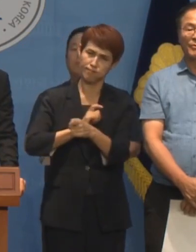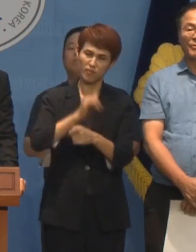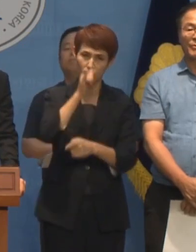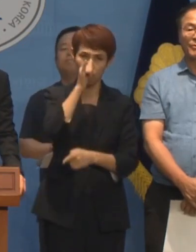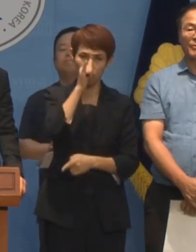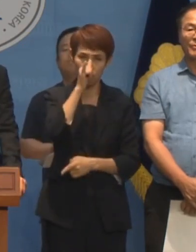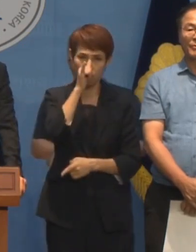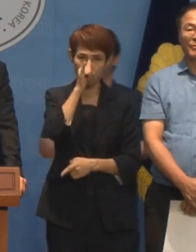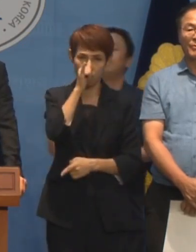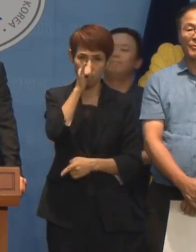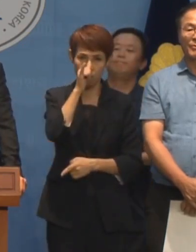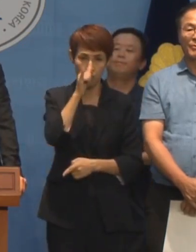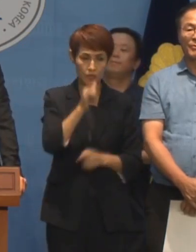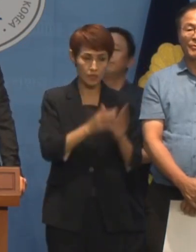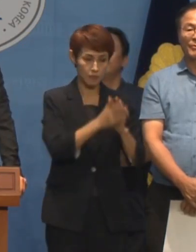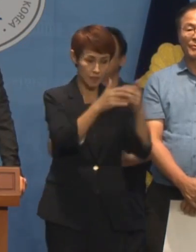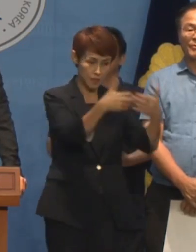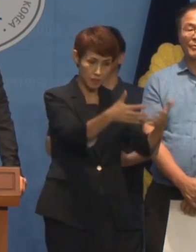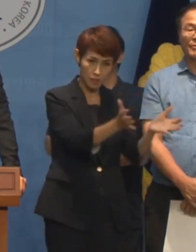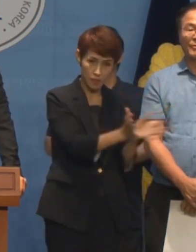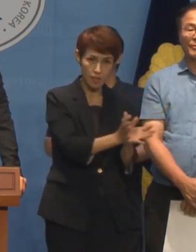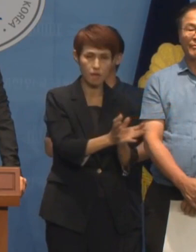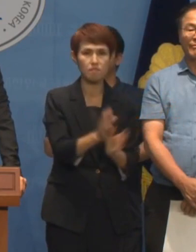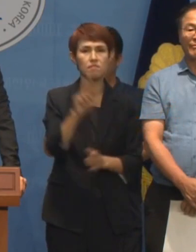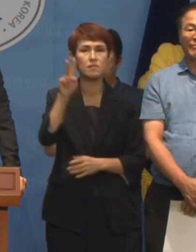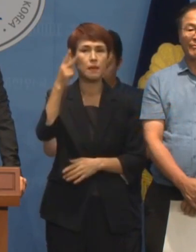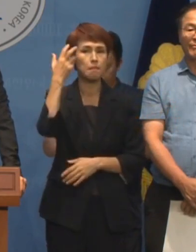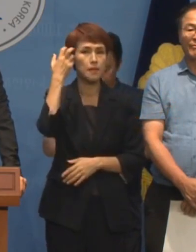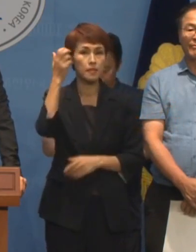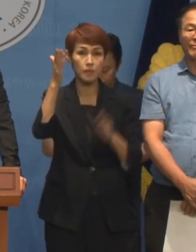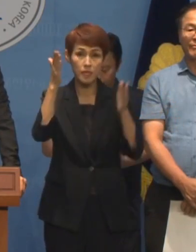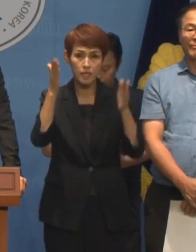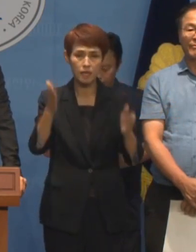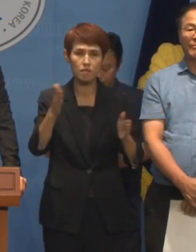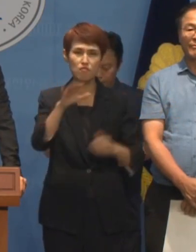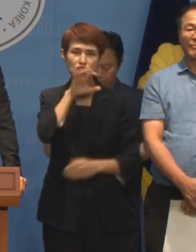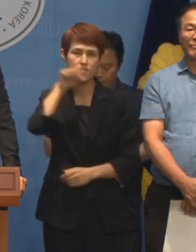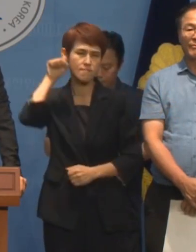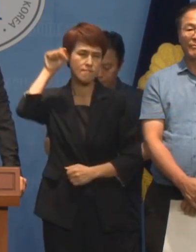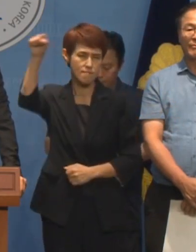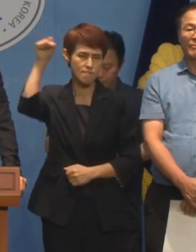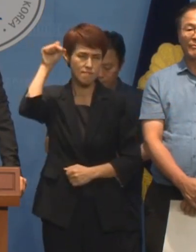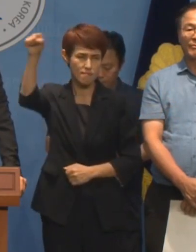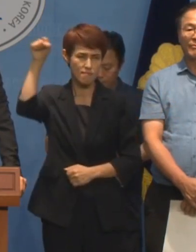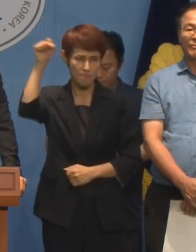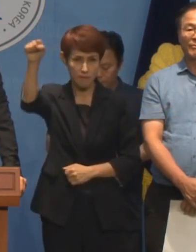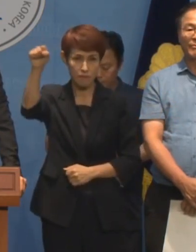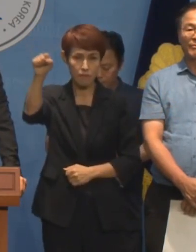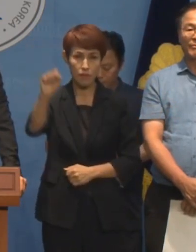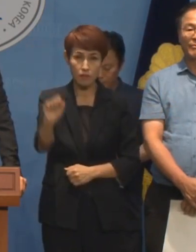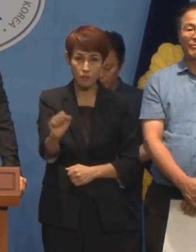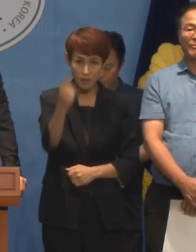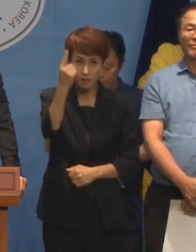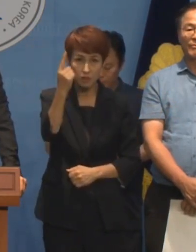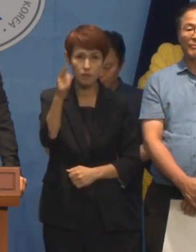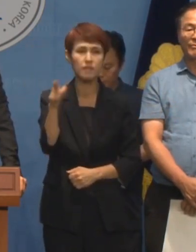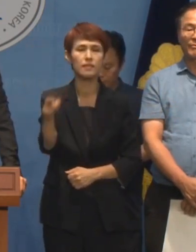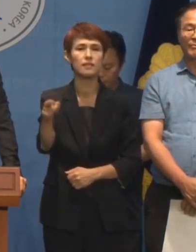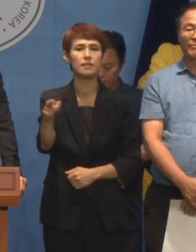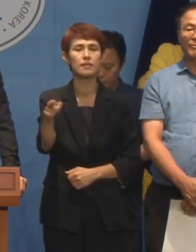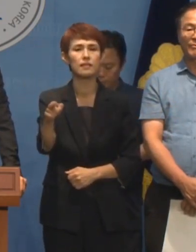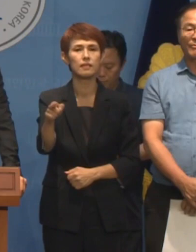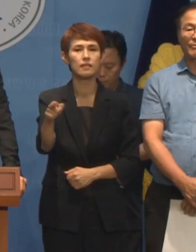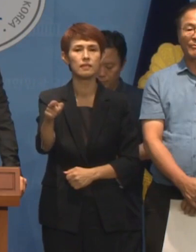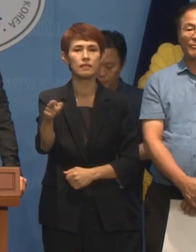지역에서 투쟁해온 것에 대한 정권의 불편한 심기를